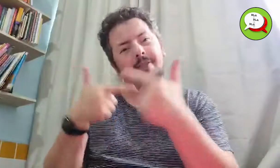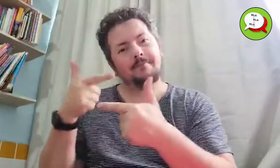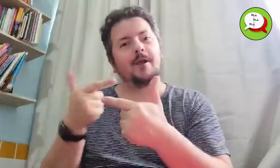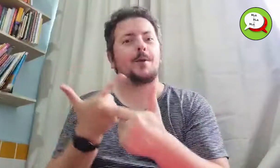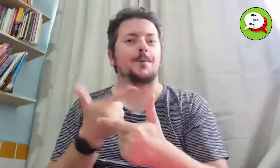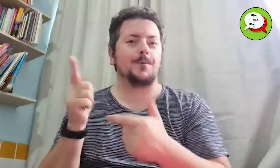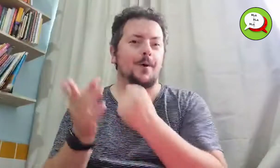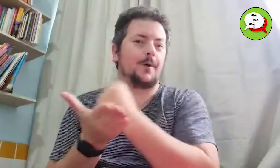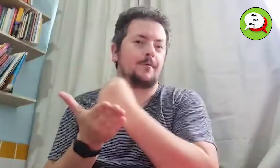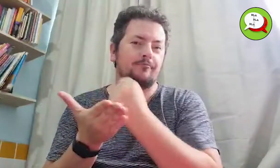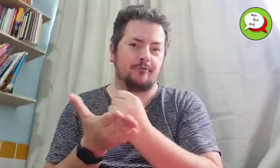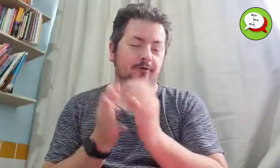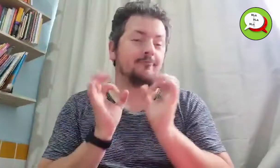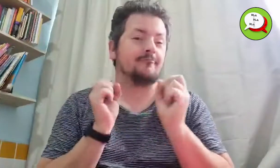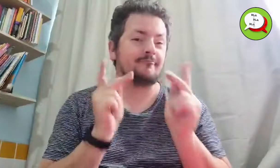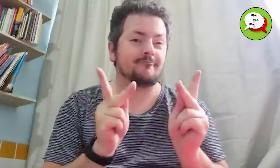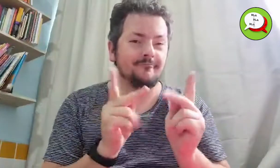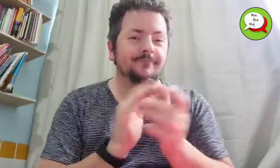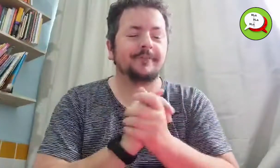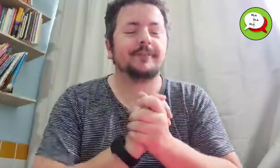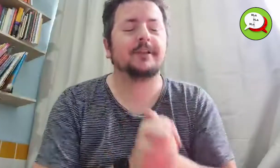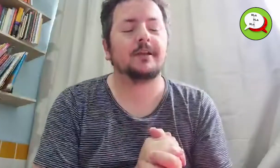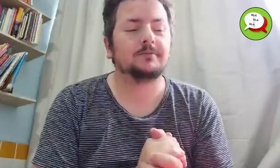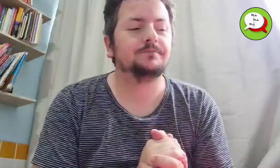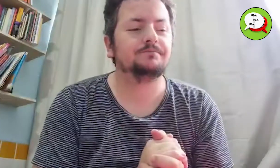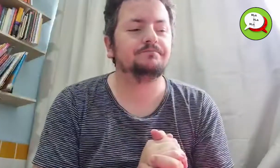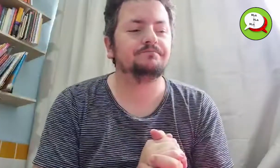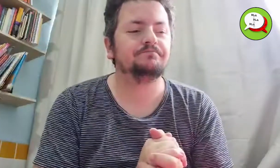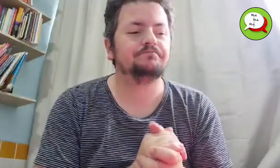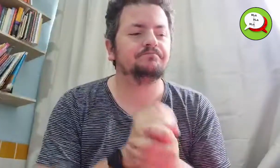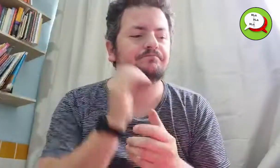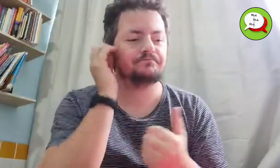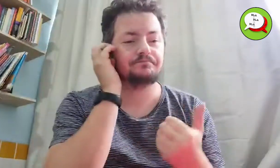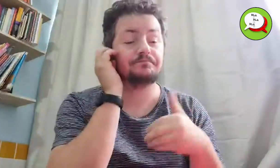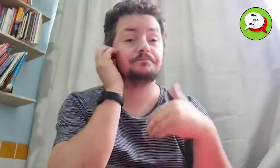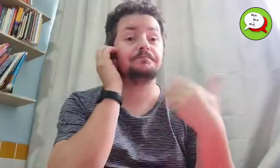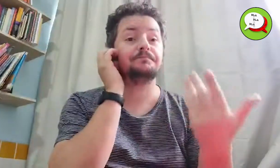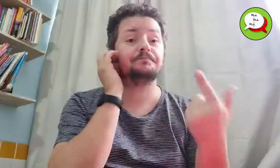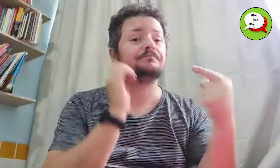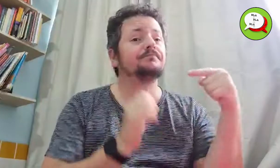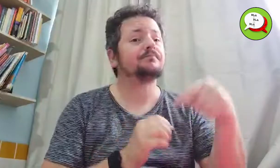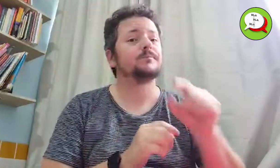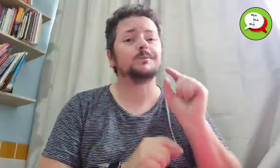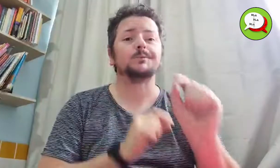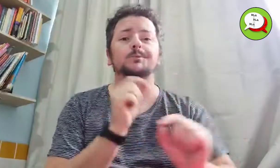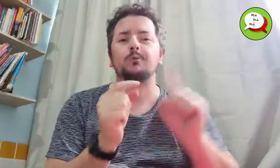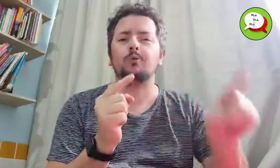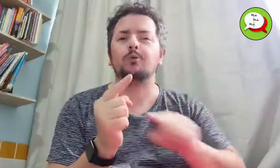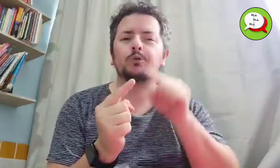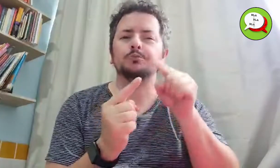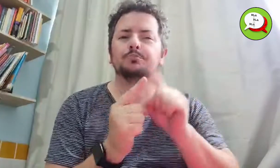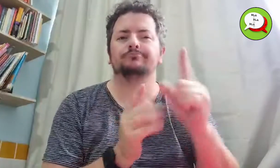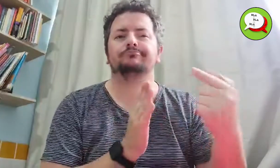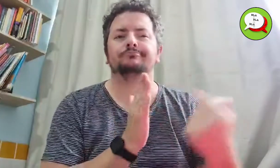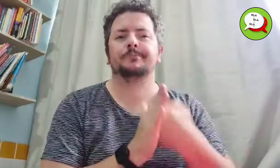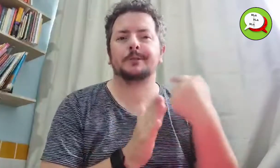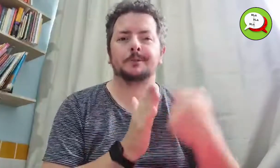E também trabalho com outros contratos do ensino da língua de sinais. Bom, mas agora eu estou aqui para